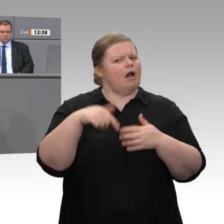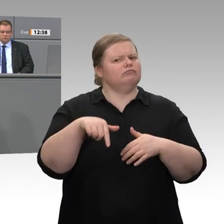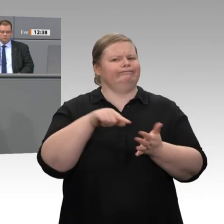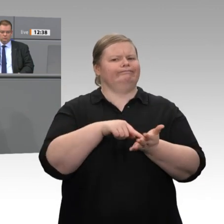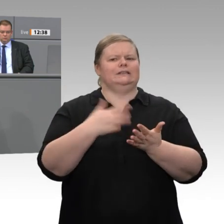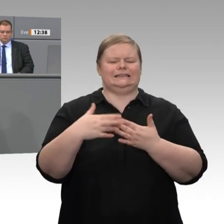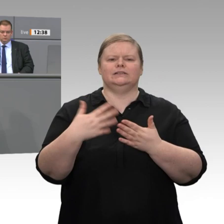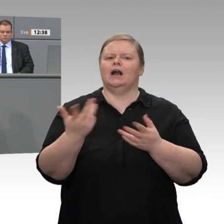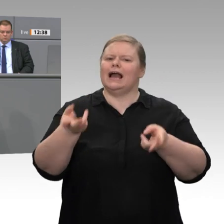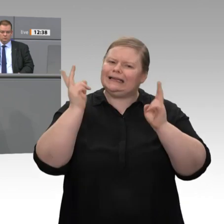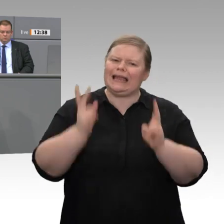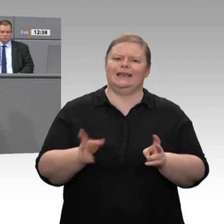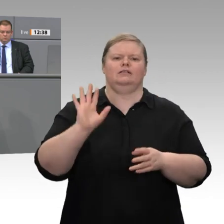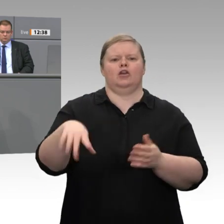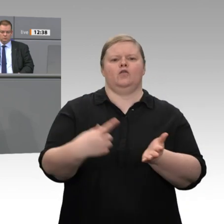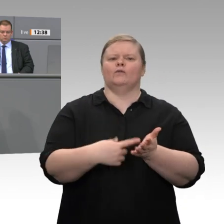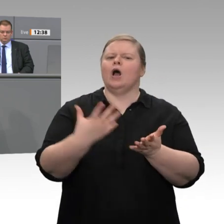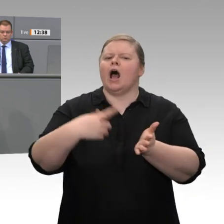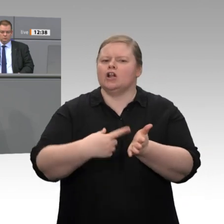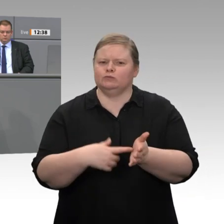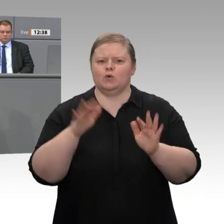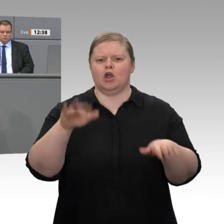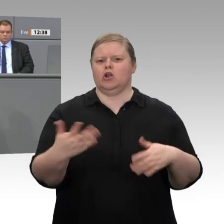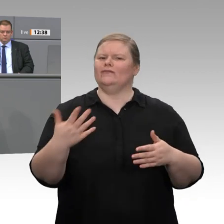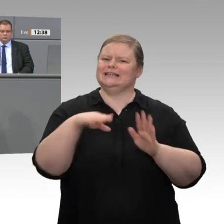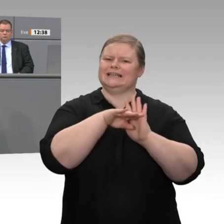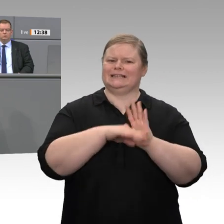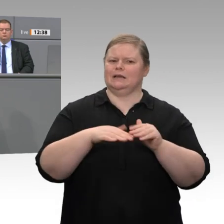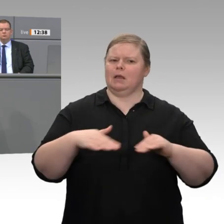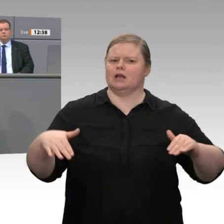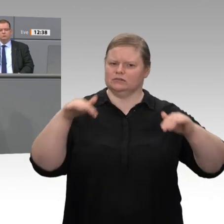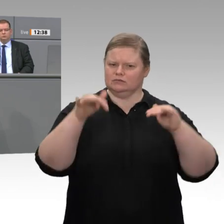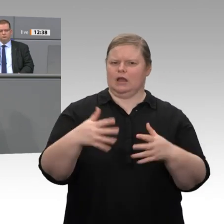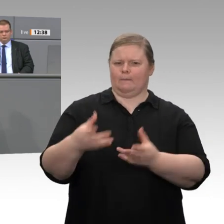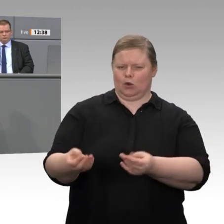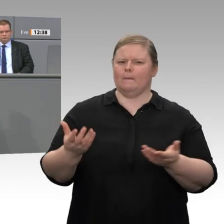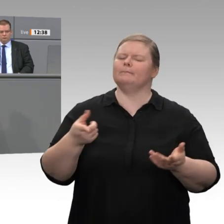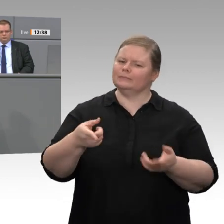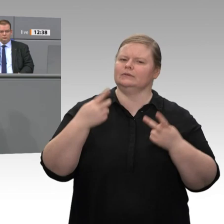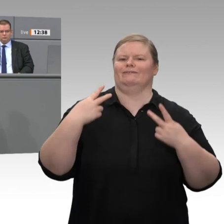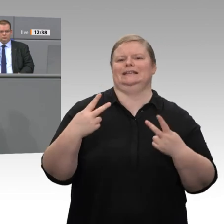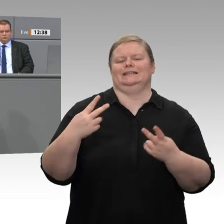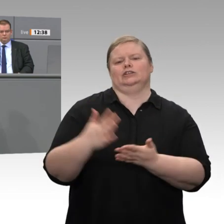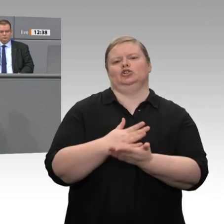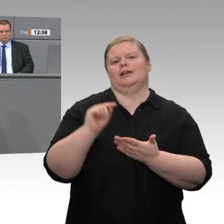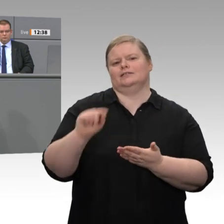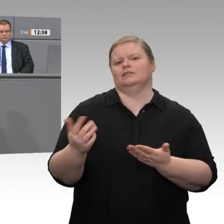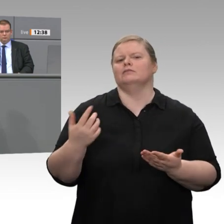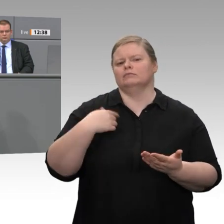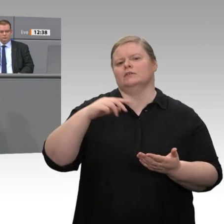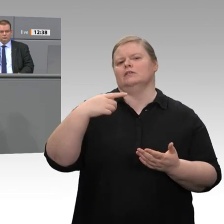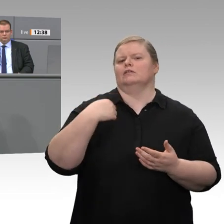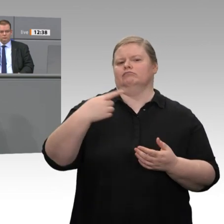auf gesetzlicher Basis. Und das sei nun das Entscheidende. Da sind wir tatsächlich anderer Meinung. Sie haben eben gesagt, es